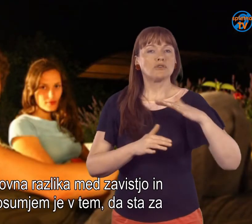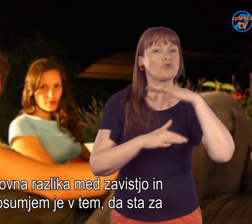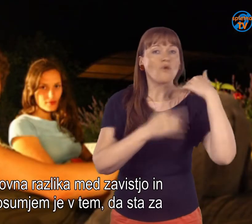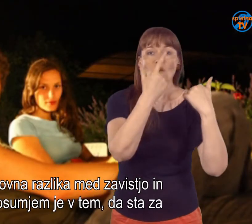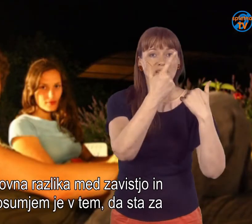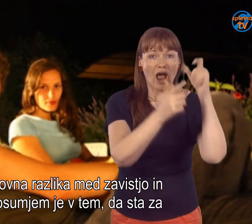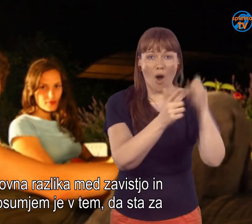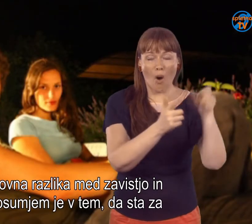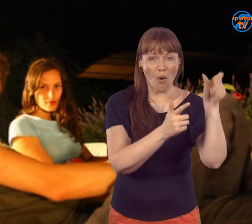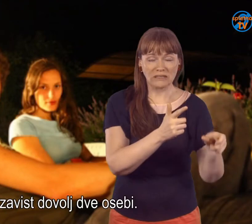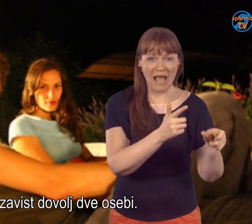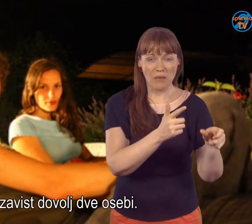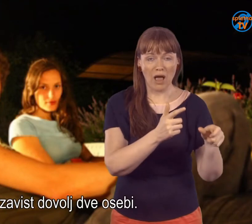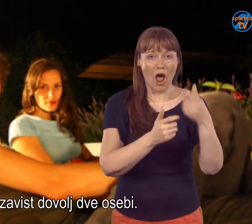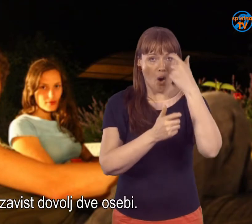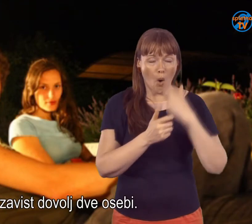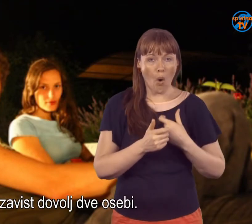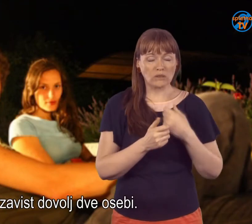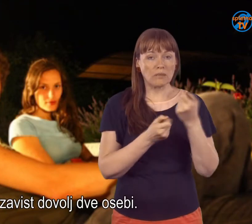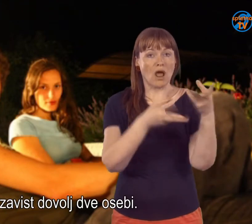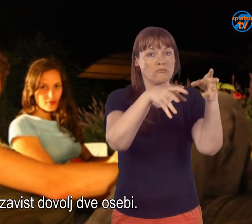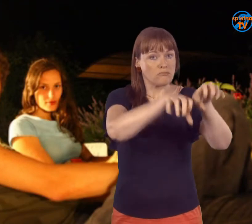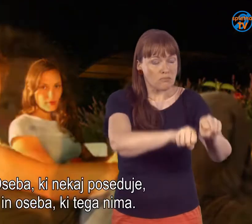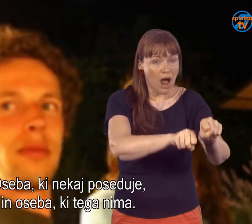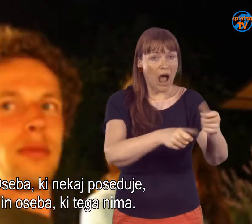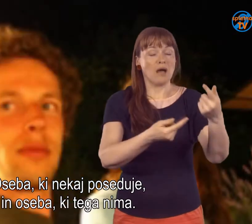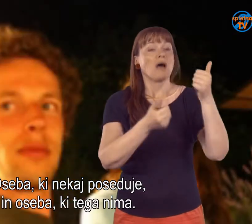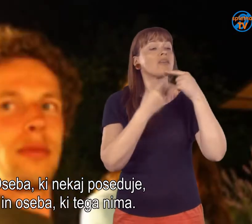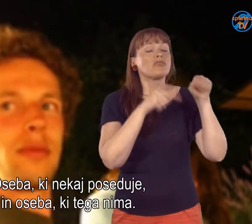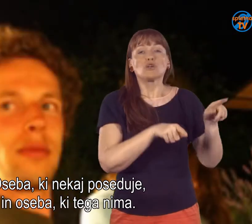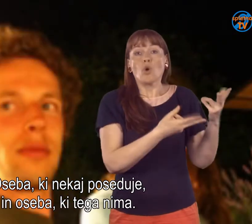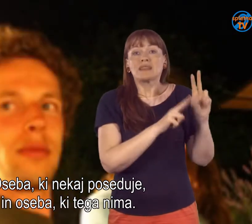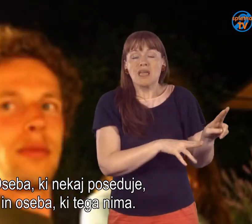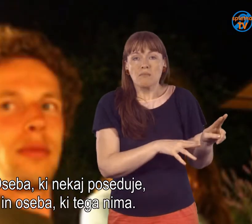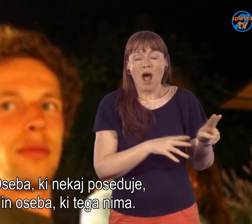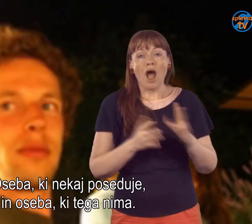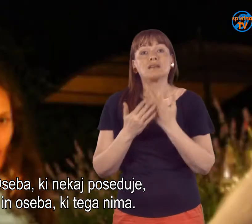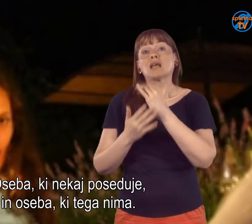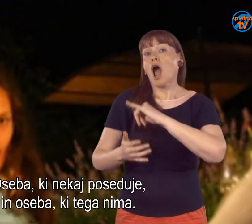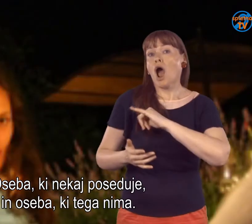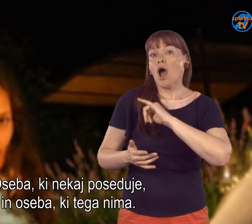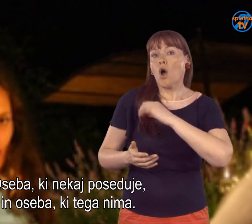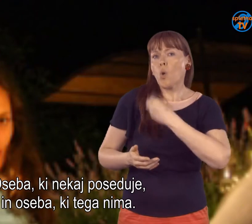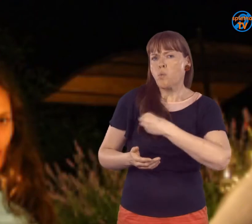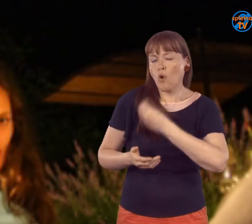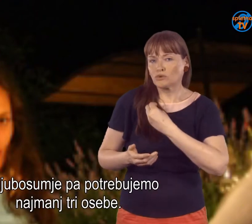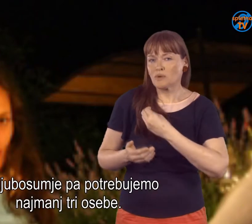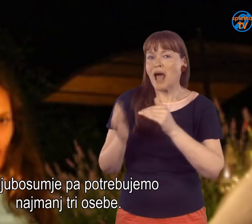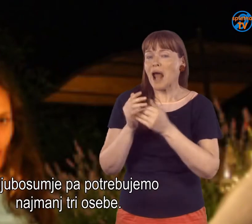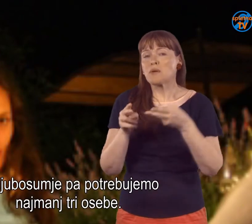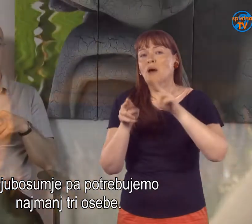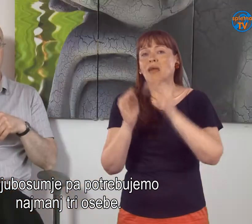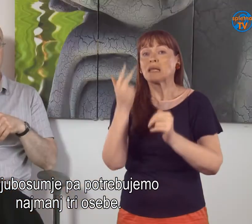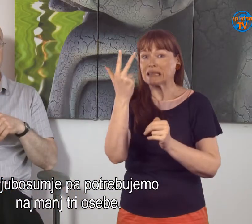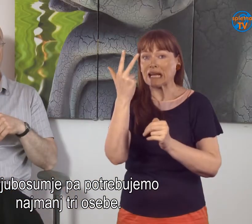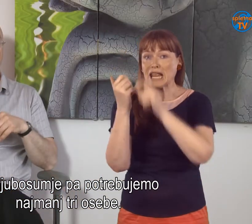tem, da za zavist sta dovolj 2 osebi, oseba, ki nekaj poseduje in oseba, ki tega nima. Za